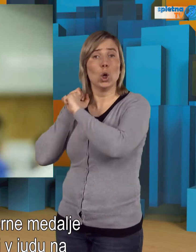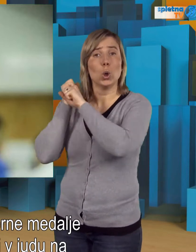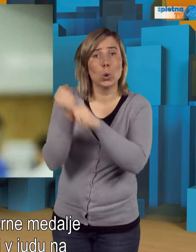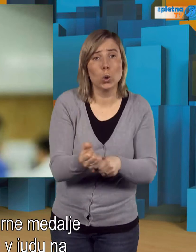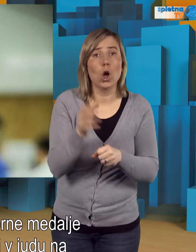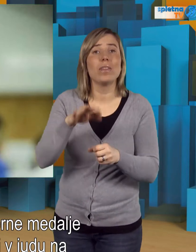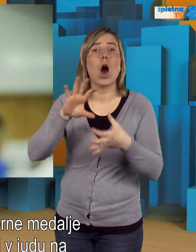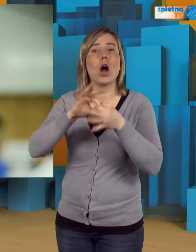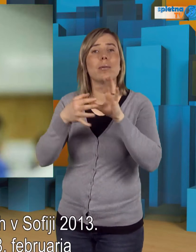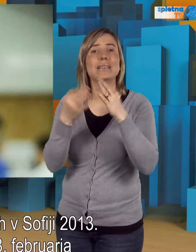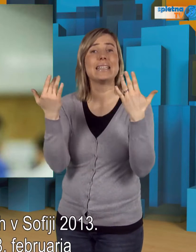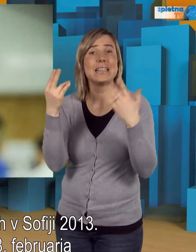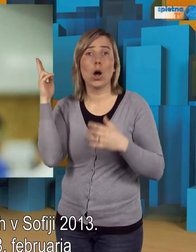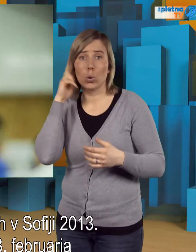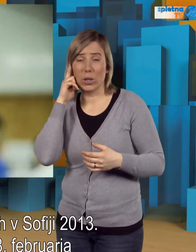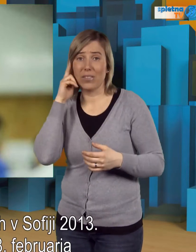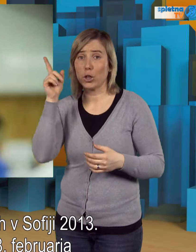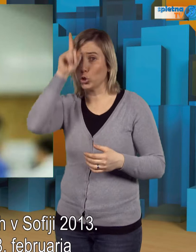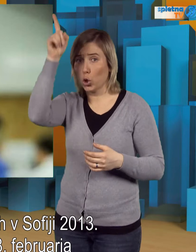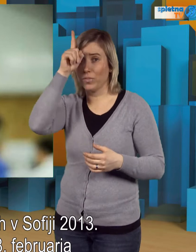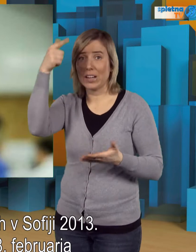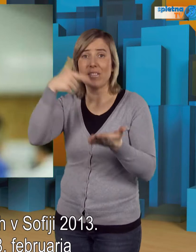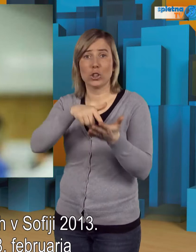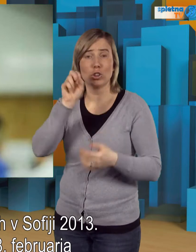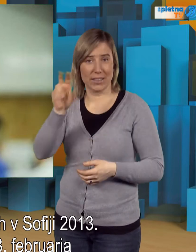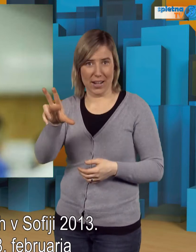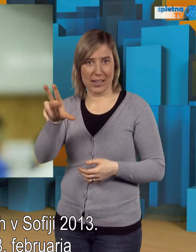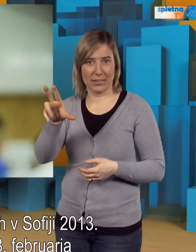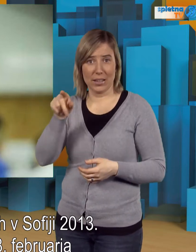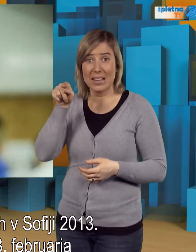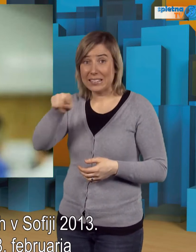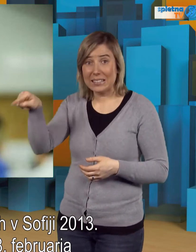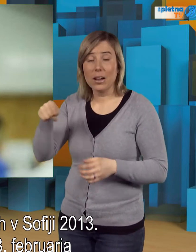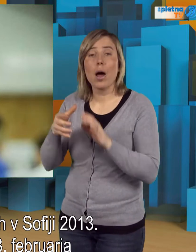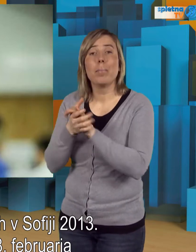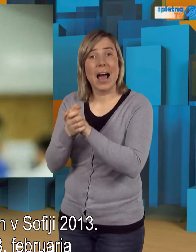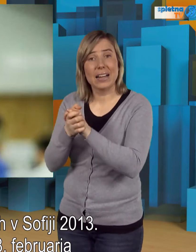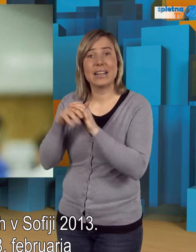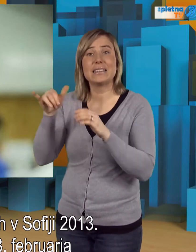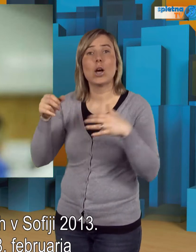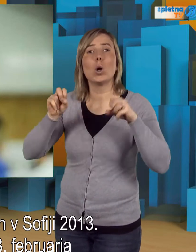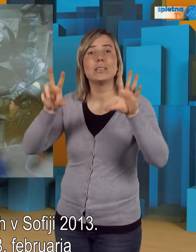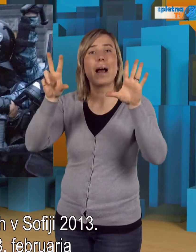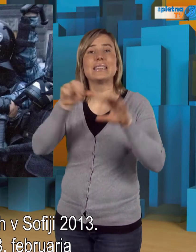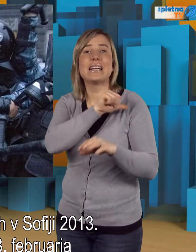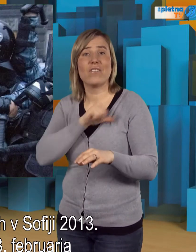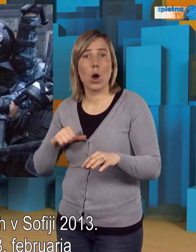igrah gluhih v Sofiji 2013. S prijatelji se je 18. februarja